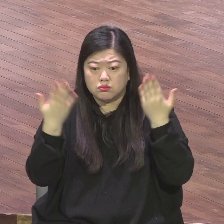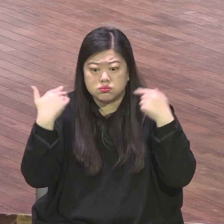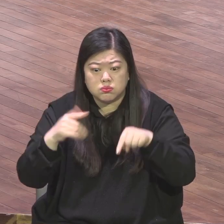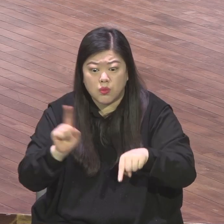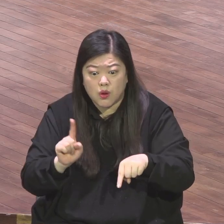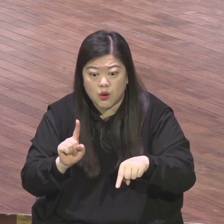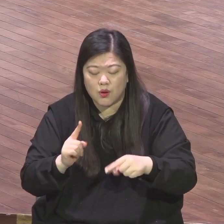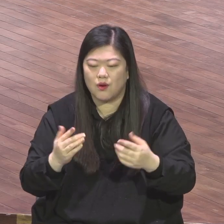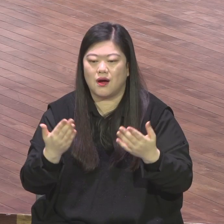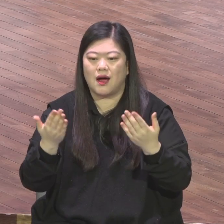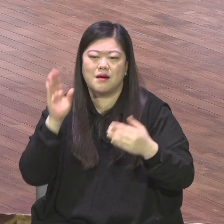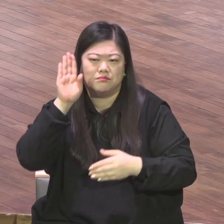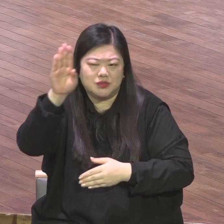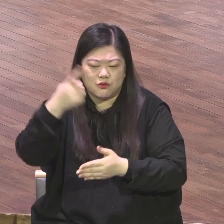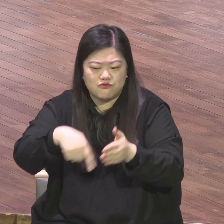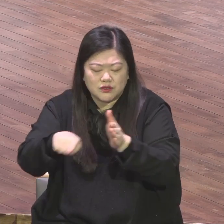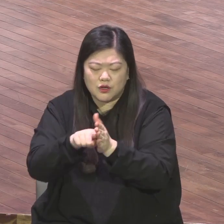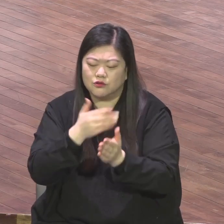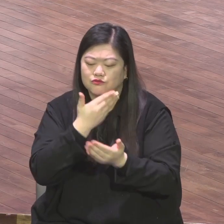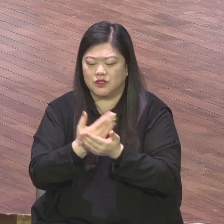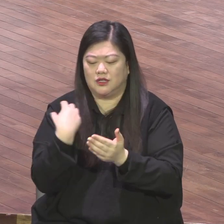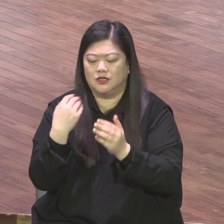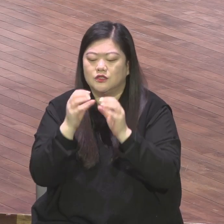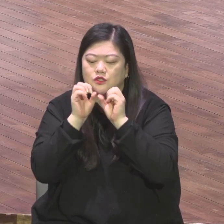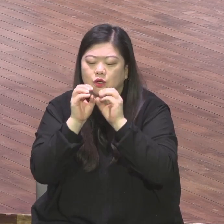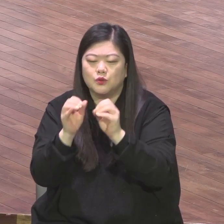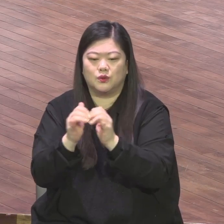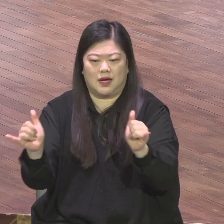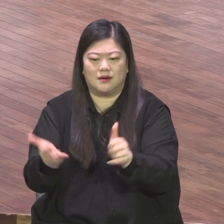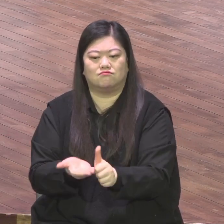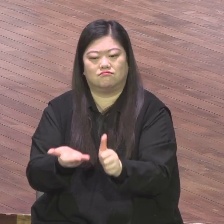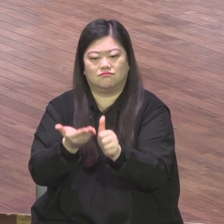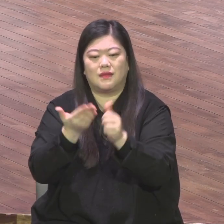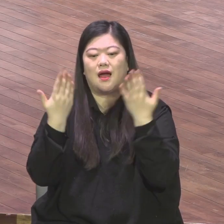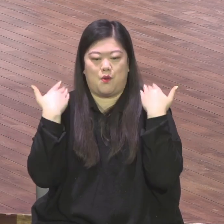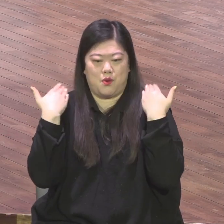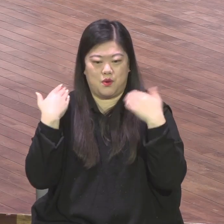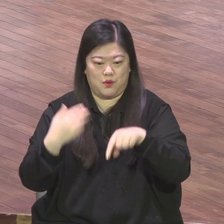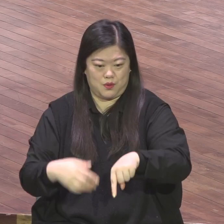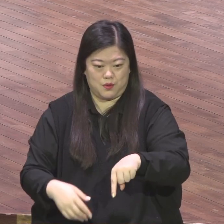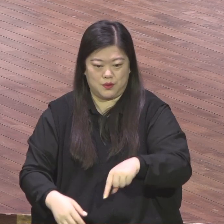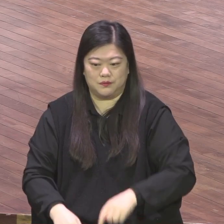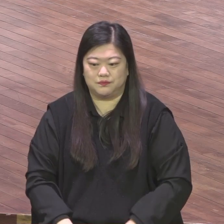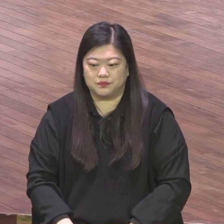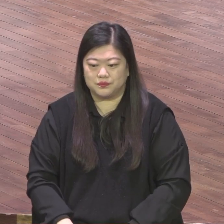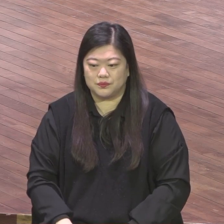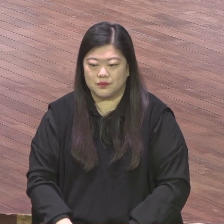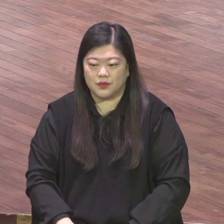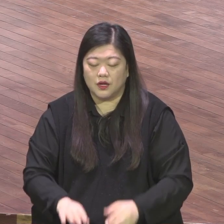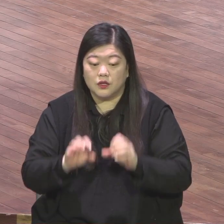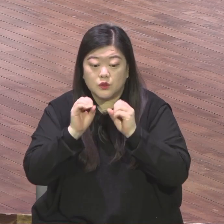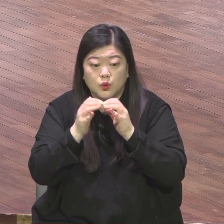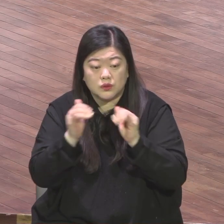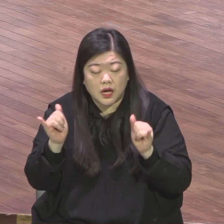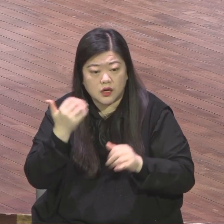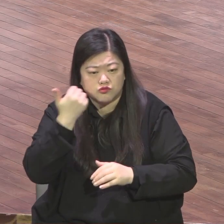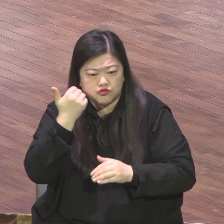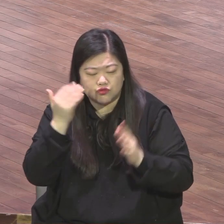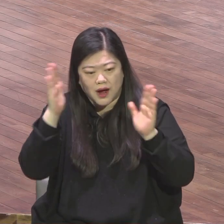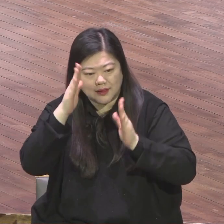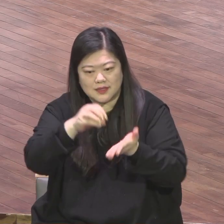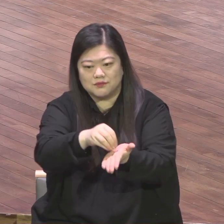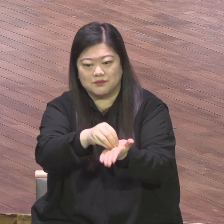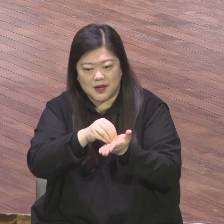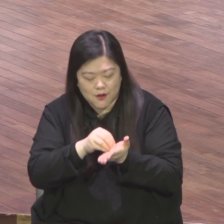양성하는 현장입니다. 알류를 통해서 인재를 찾고 모으고 훈련시키고 또 파송하는